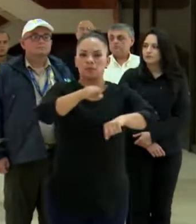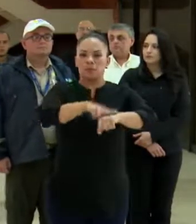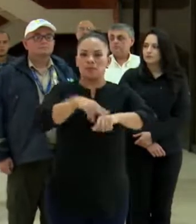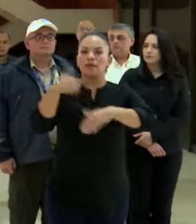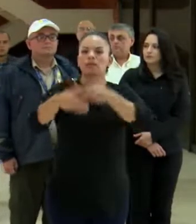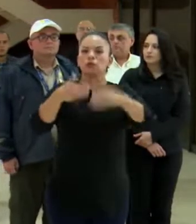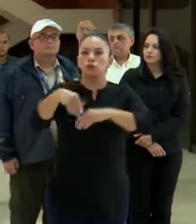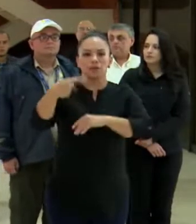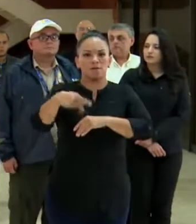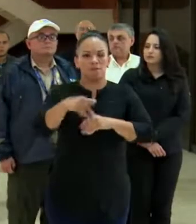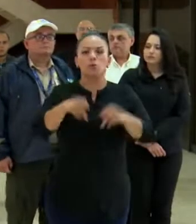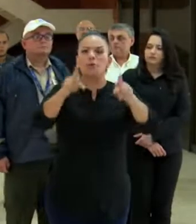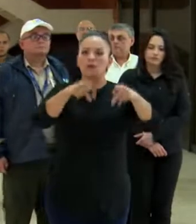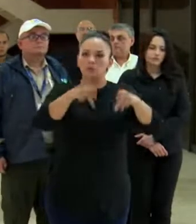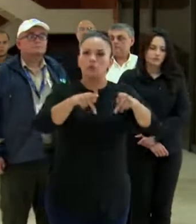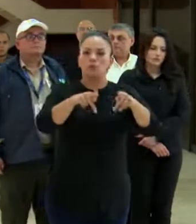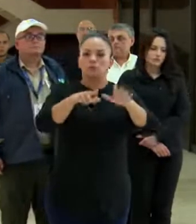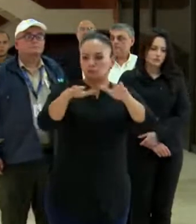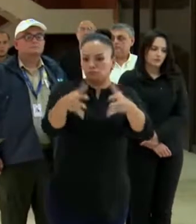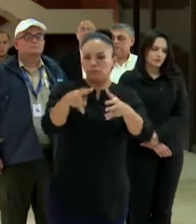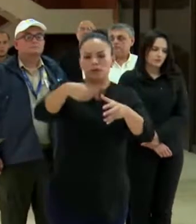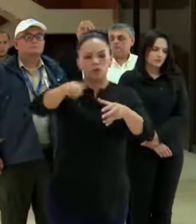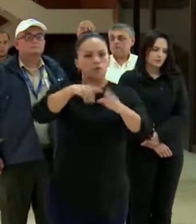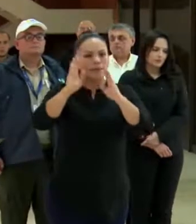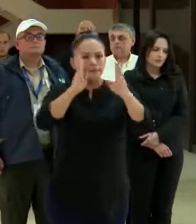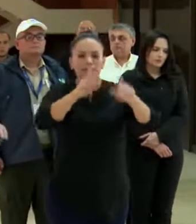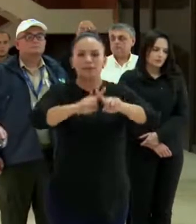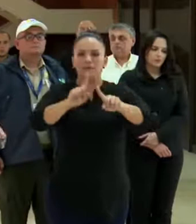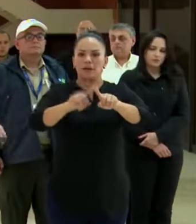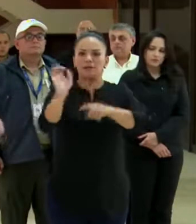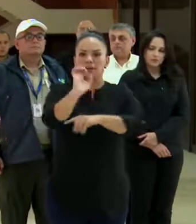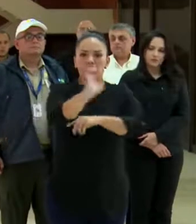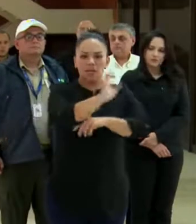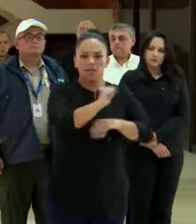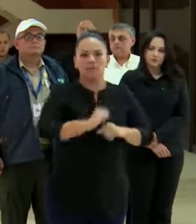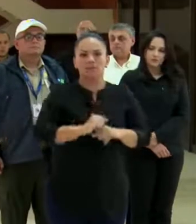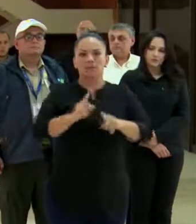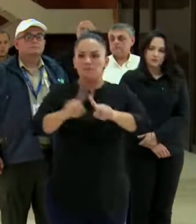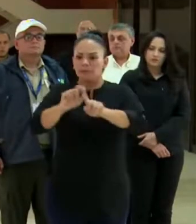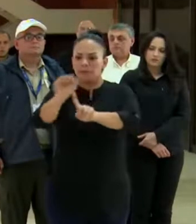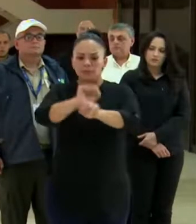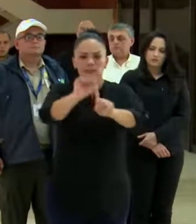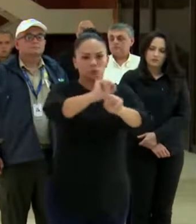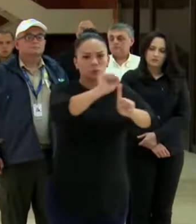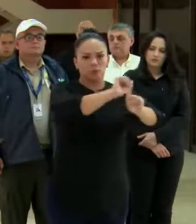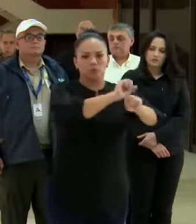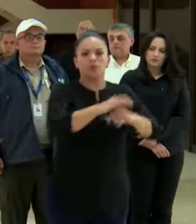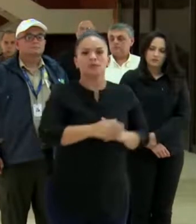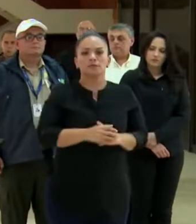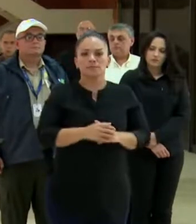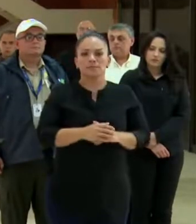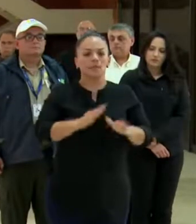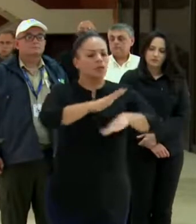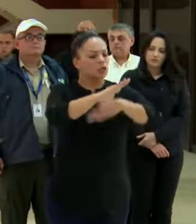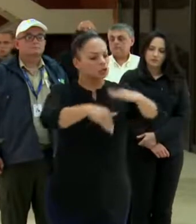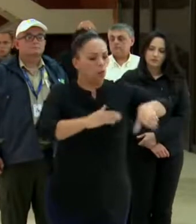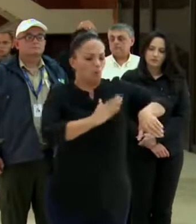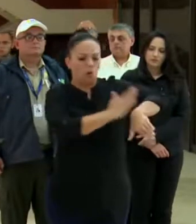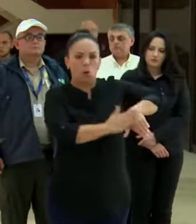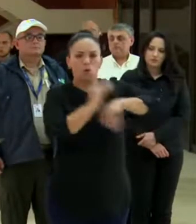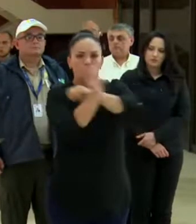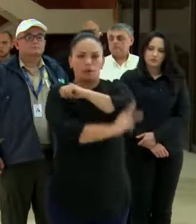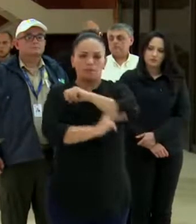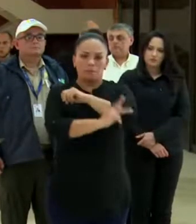del Riesgo que han estado atendiendo las diferentes emergencias e incidentes que se han venido presentando en todo el territorio